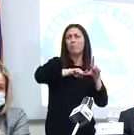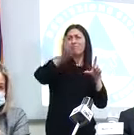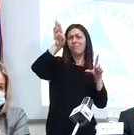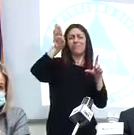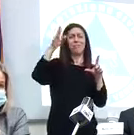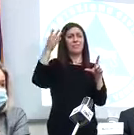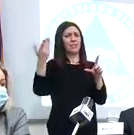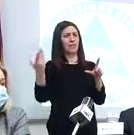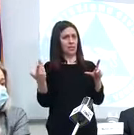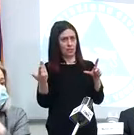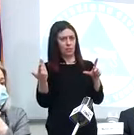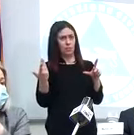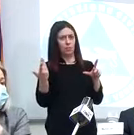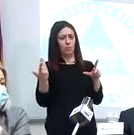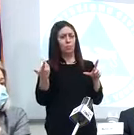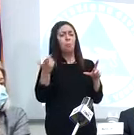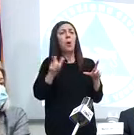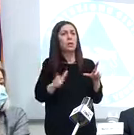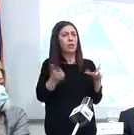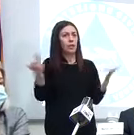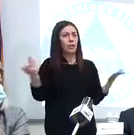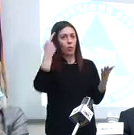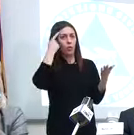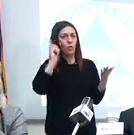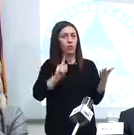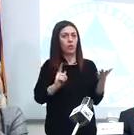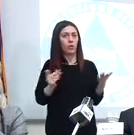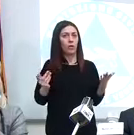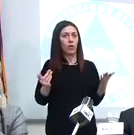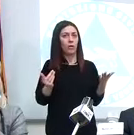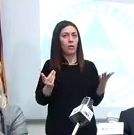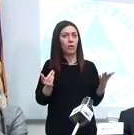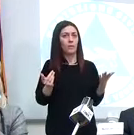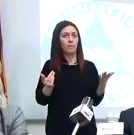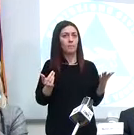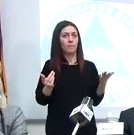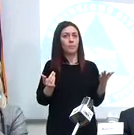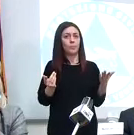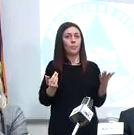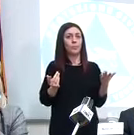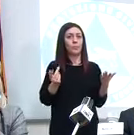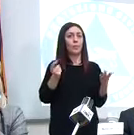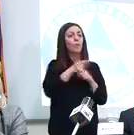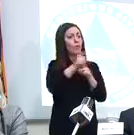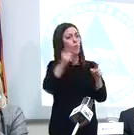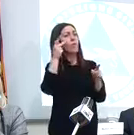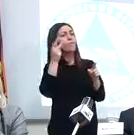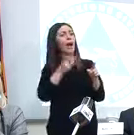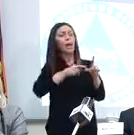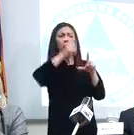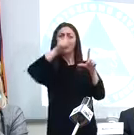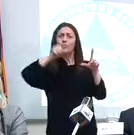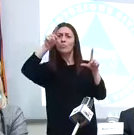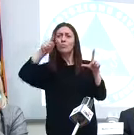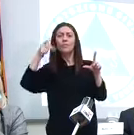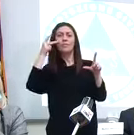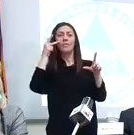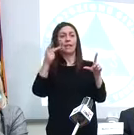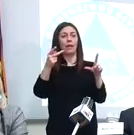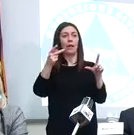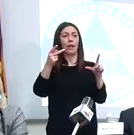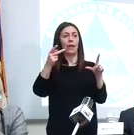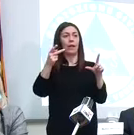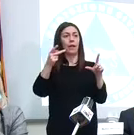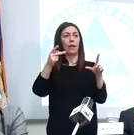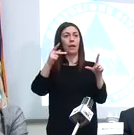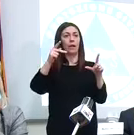marzo, e il 50% di più ricoverati, e poi la roba, andate a vedere la curva delle terapie intensive, è una perpendicolare.